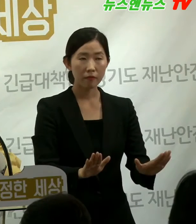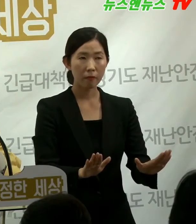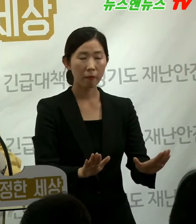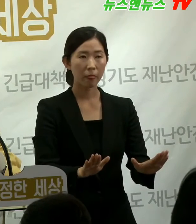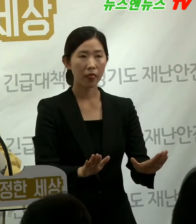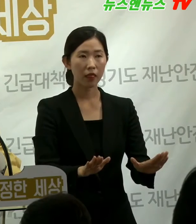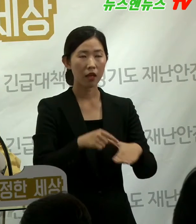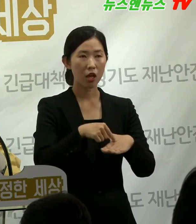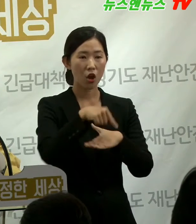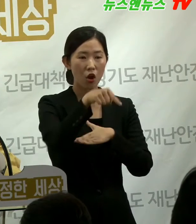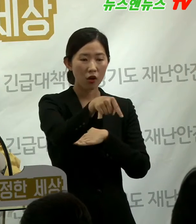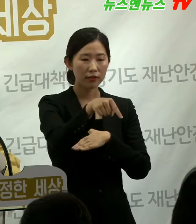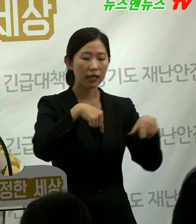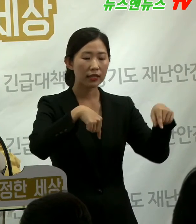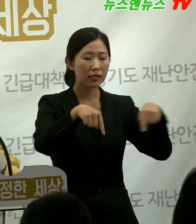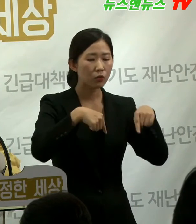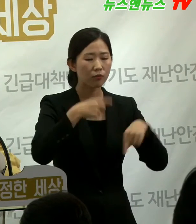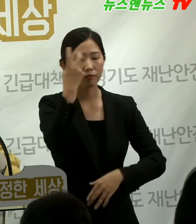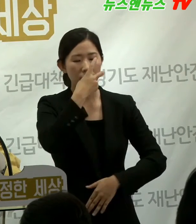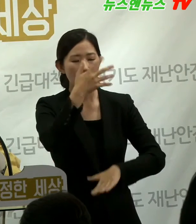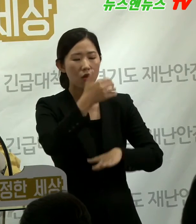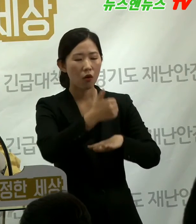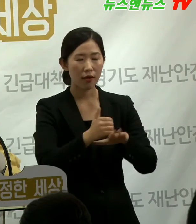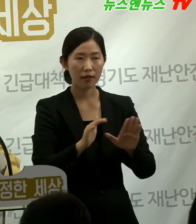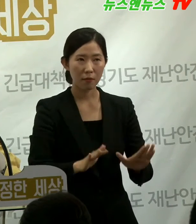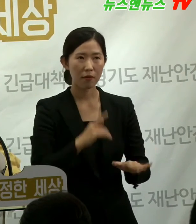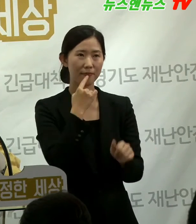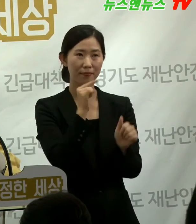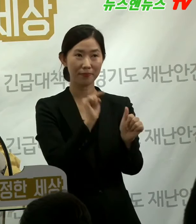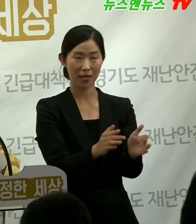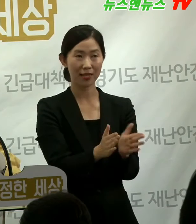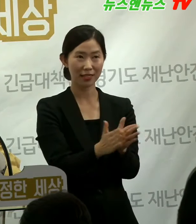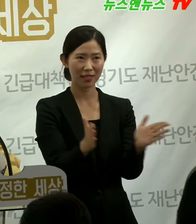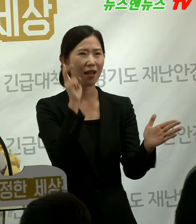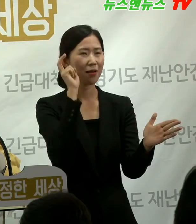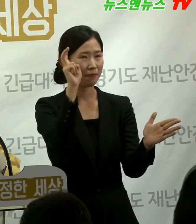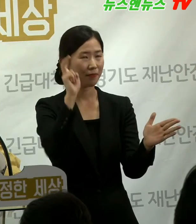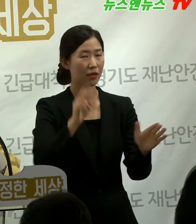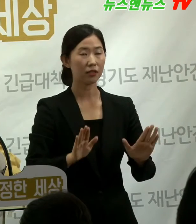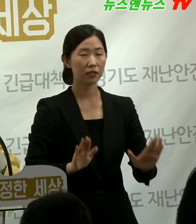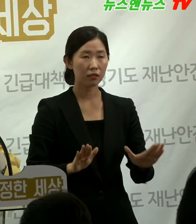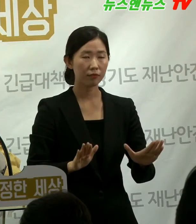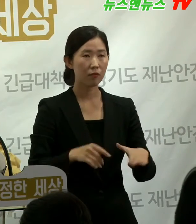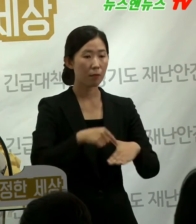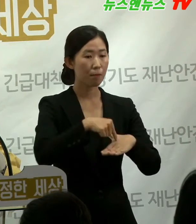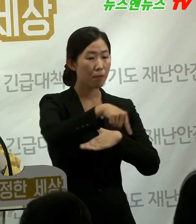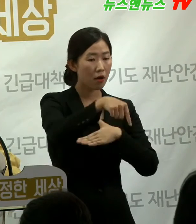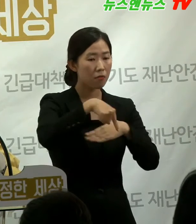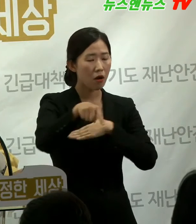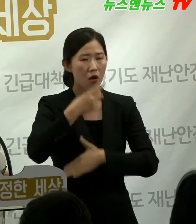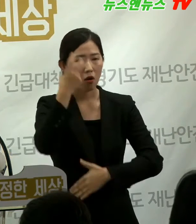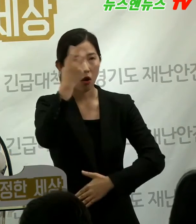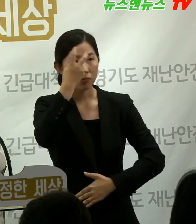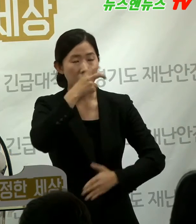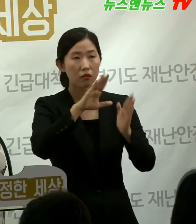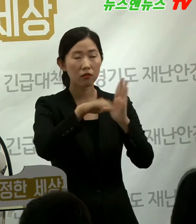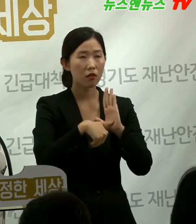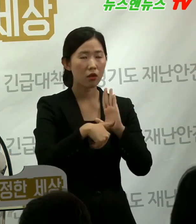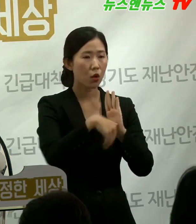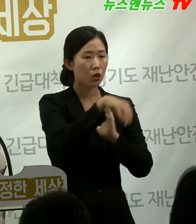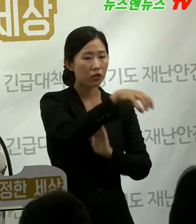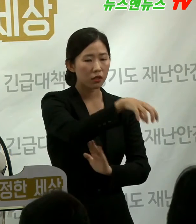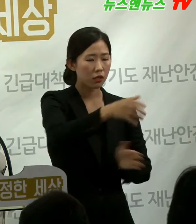점검 결과 이런 방식을 내셨을 텐데요. 현장 처음은 얼마 동안의 기간 동안 몇 개의 업소 종류를 지도하셔서 이런